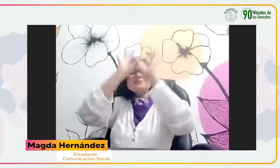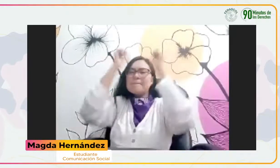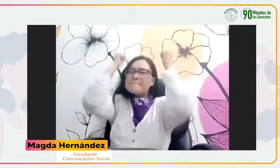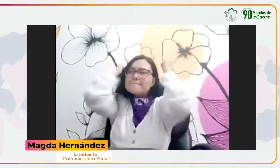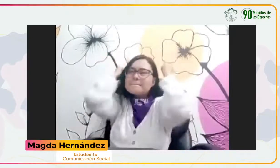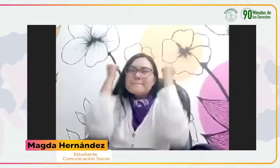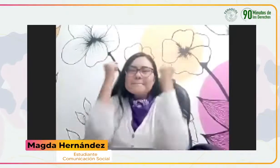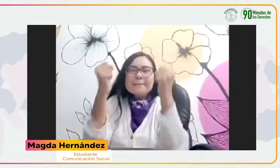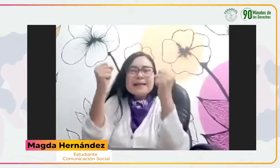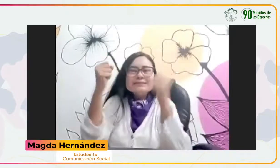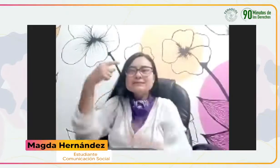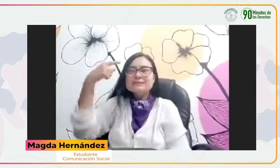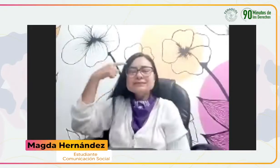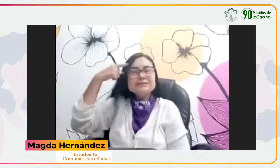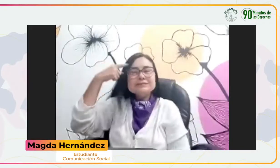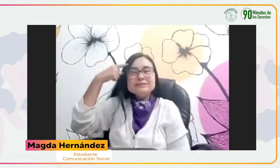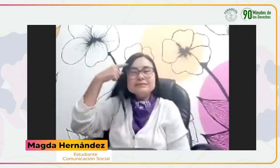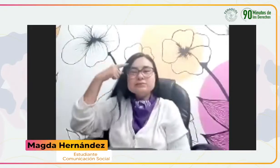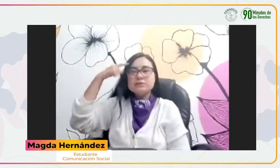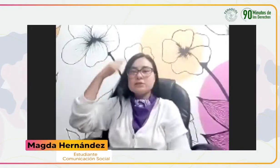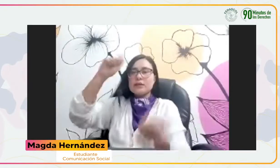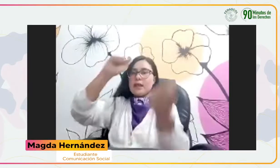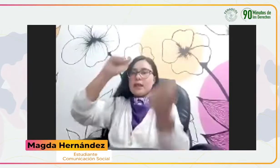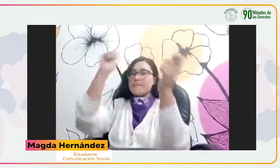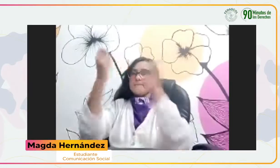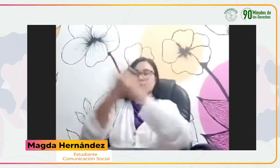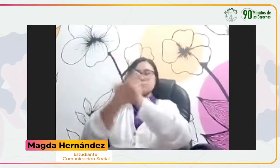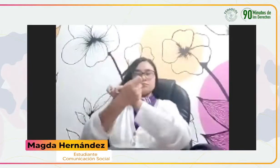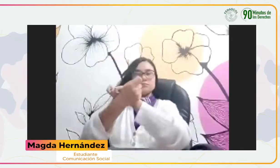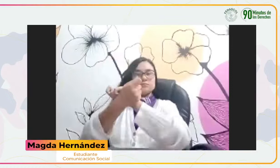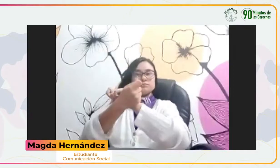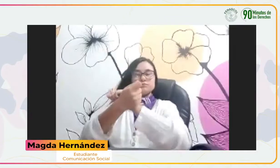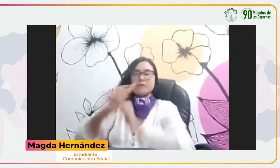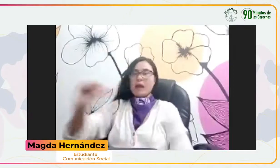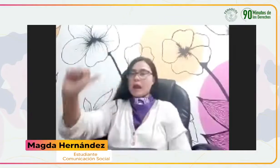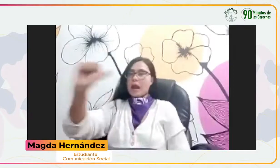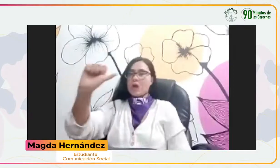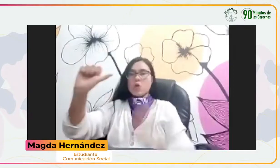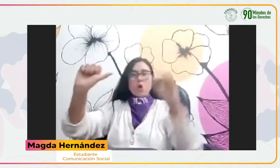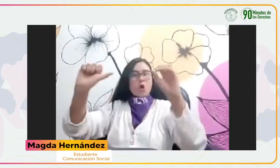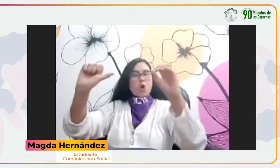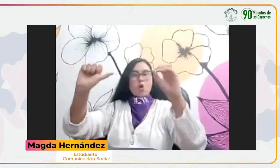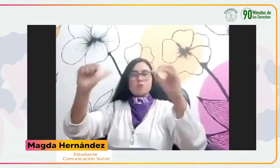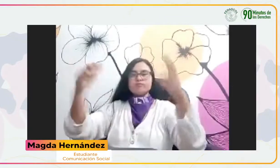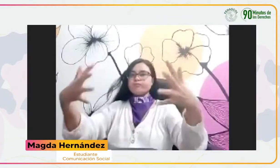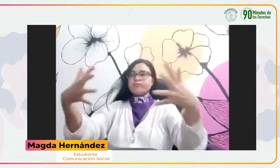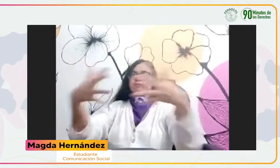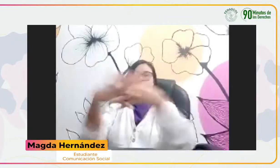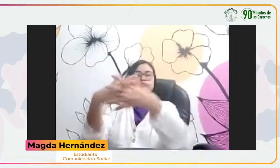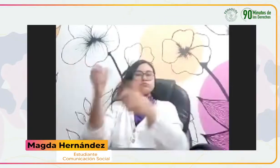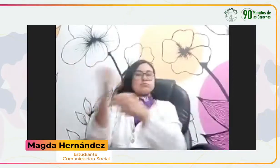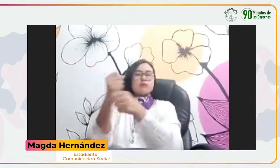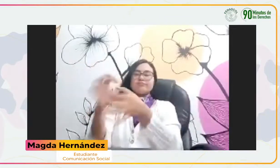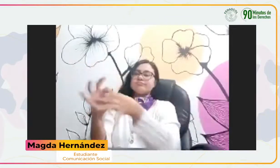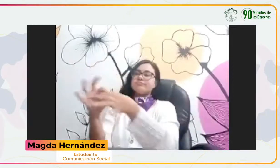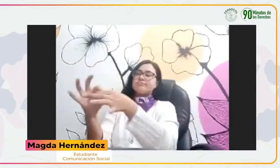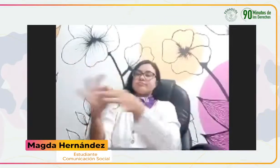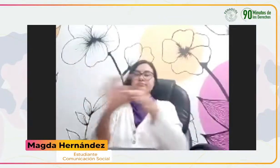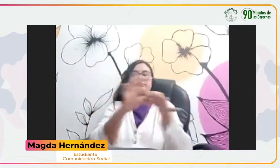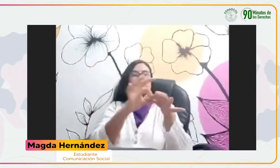laboral y pues es posible hacerlo así. Y tengamos presente que hay que cambiar este paradigma de que